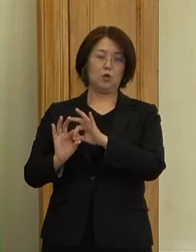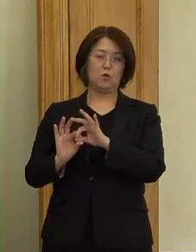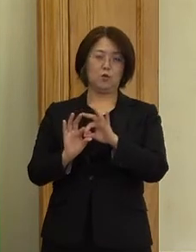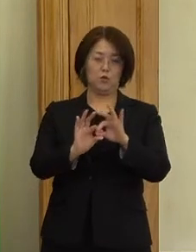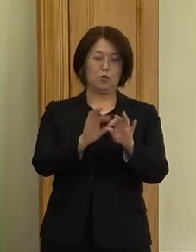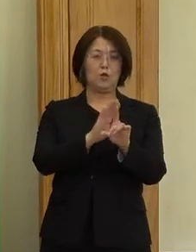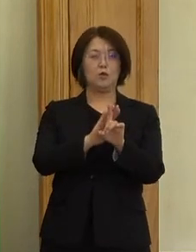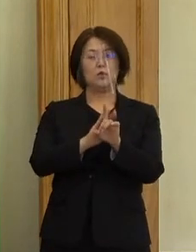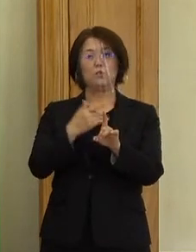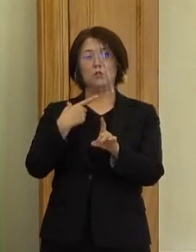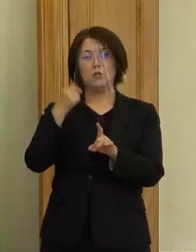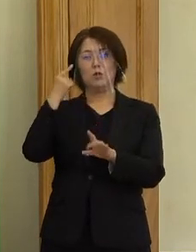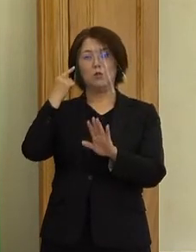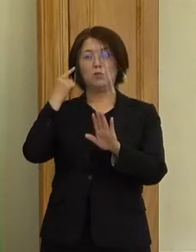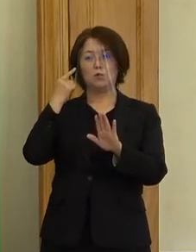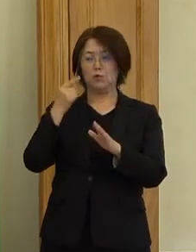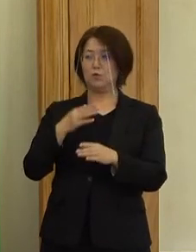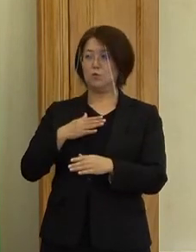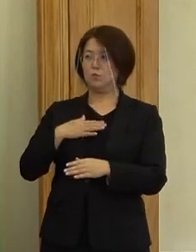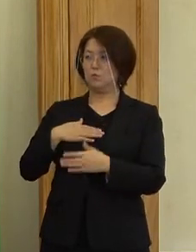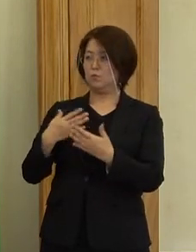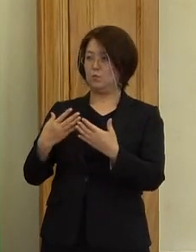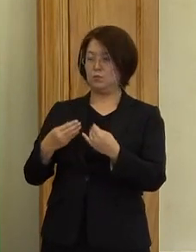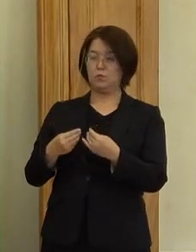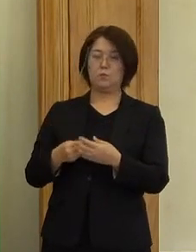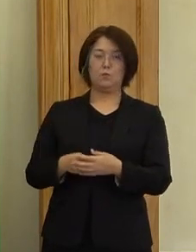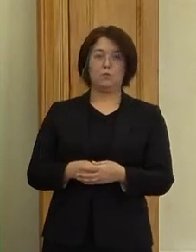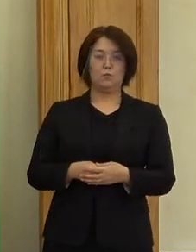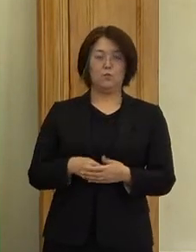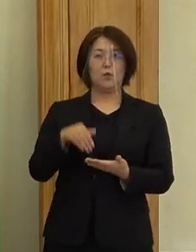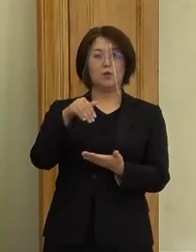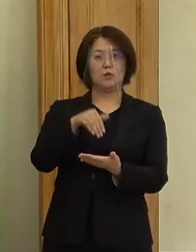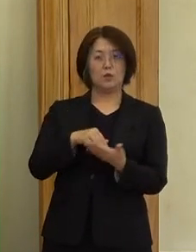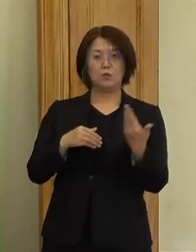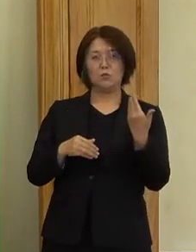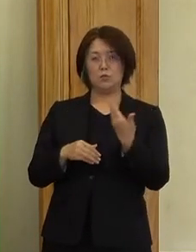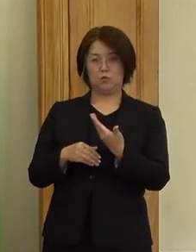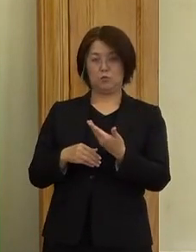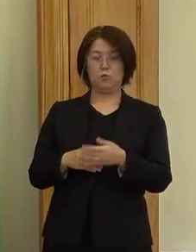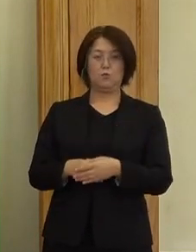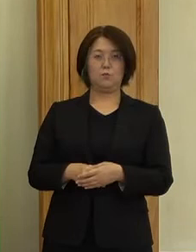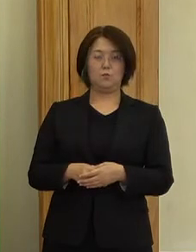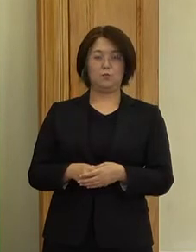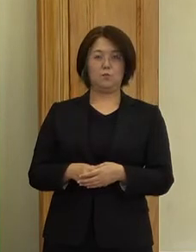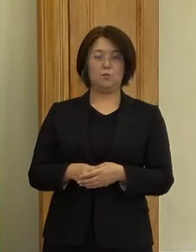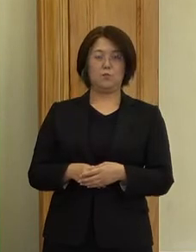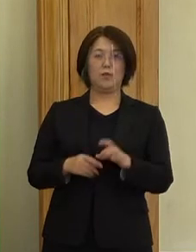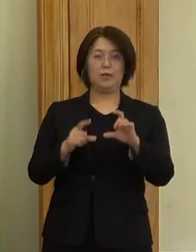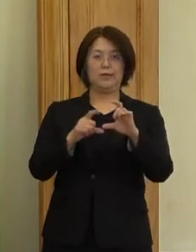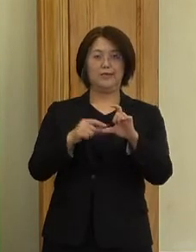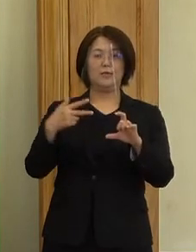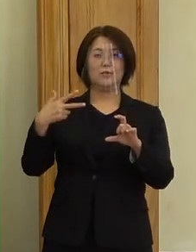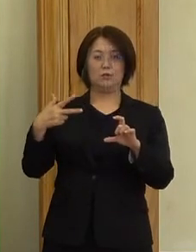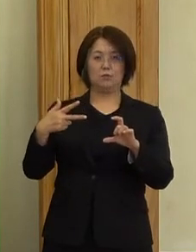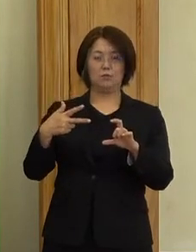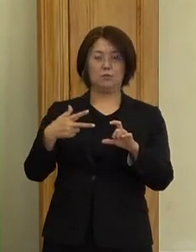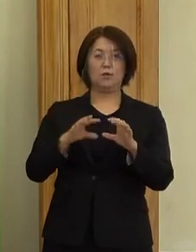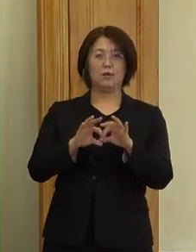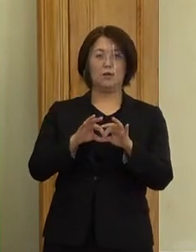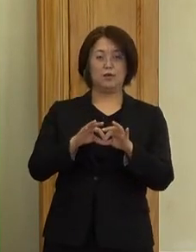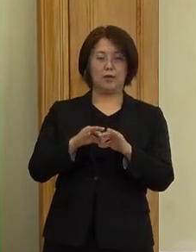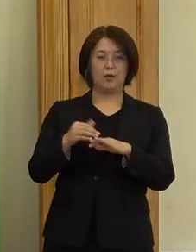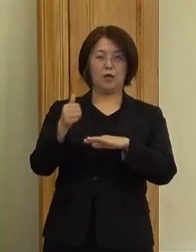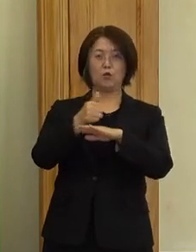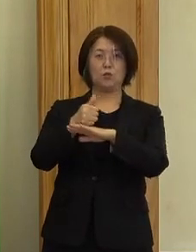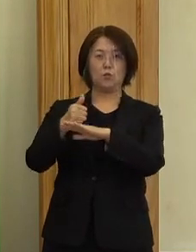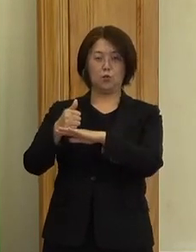。 わかりました。最後なんですが、G7 の関係閣僚会合の